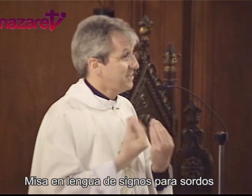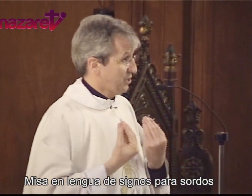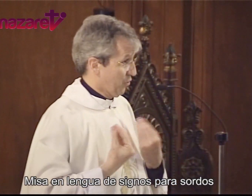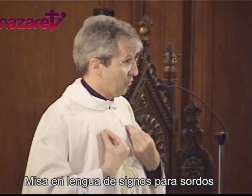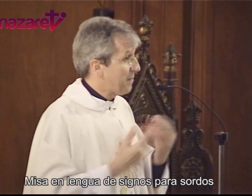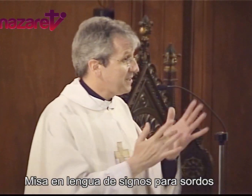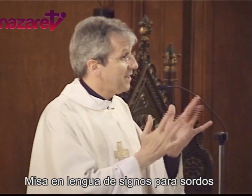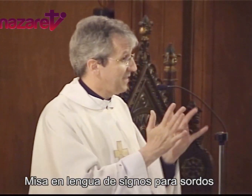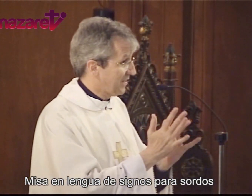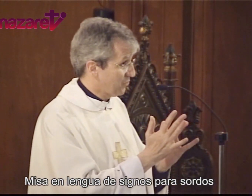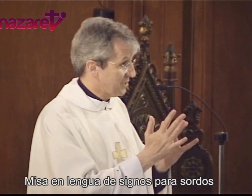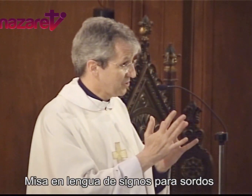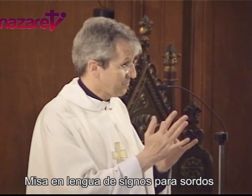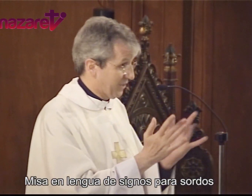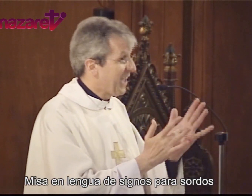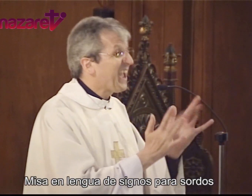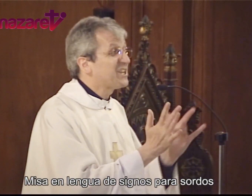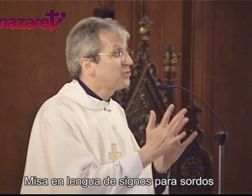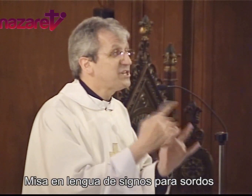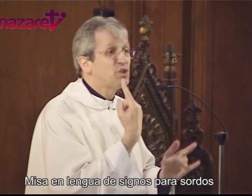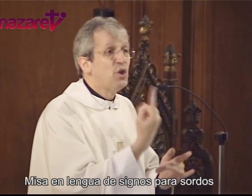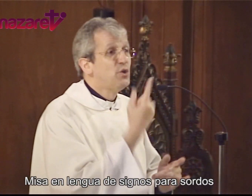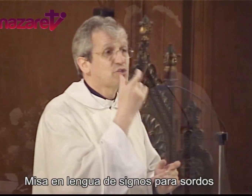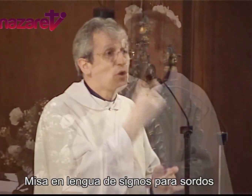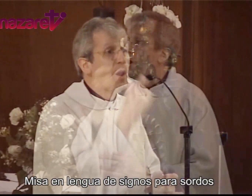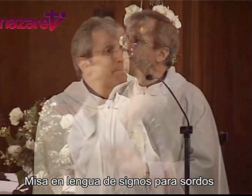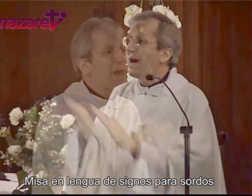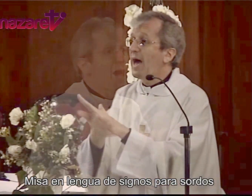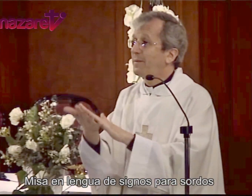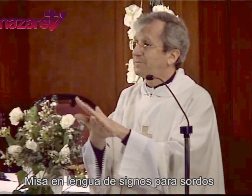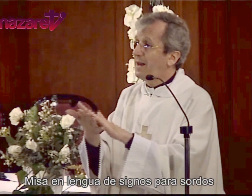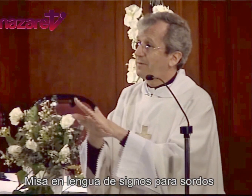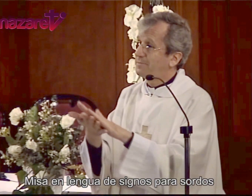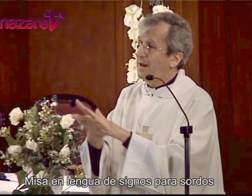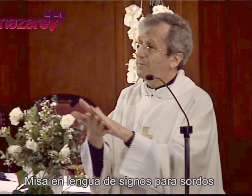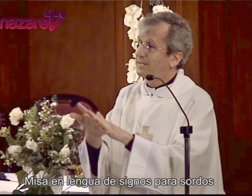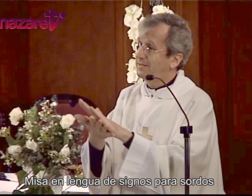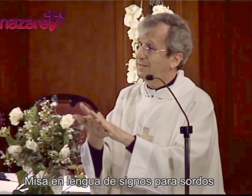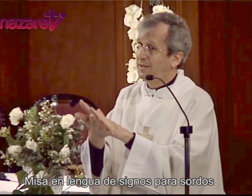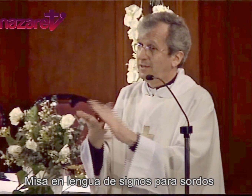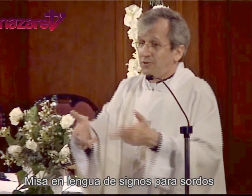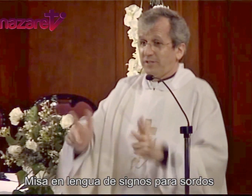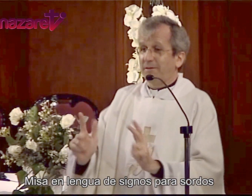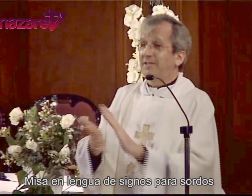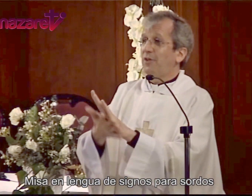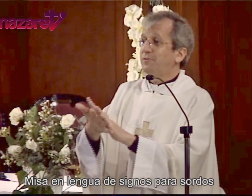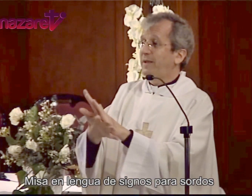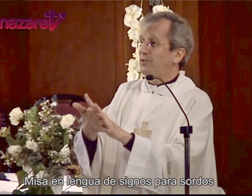Sino con la vida De Jesucristo Porque Jesucristo No solo Palabras Palabras Palabras No estaba sentado Explicando